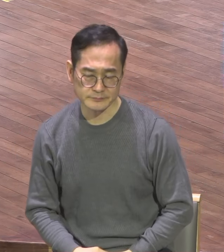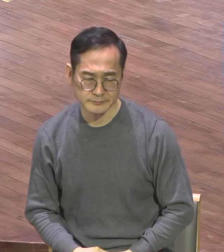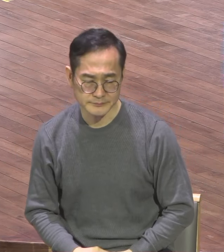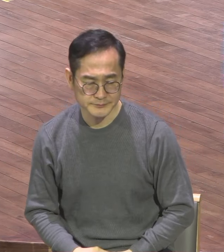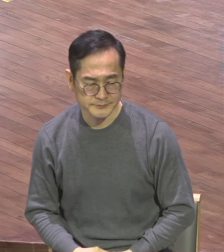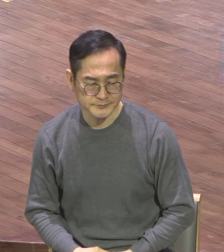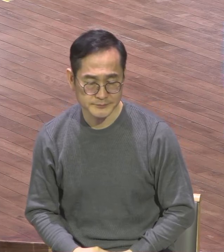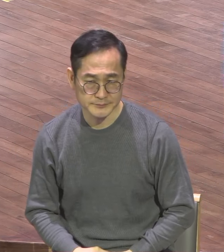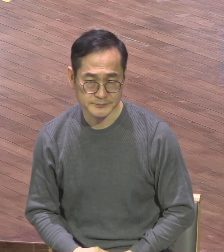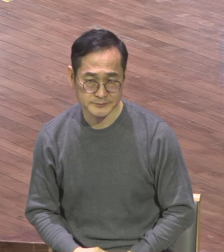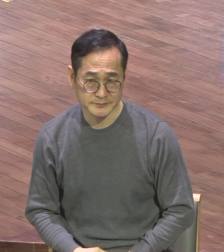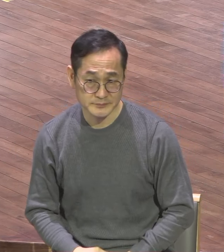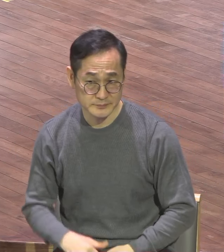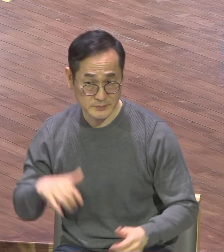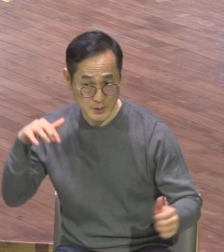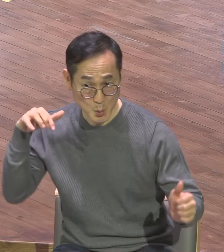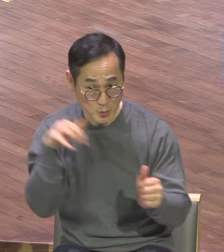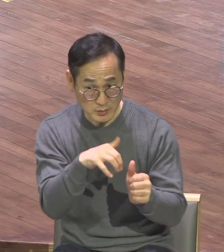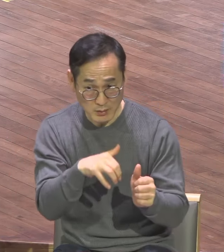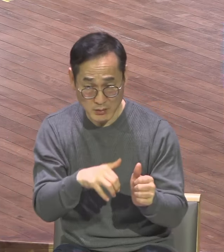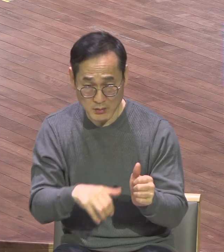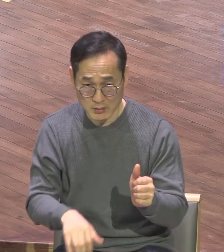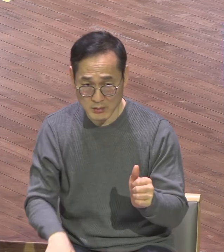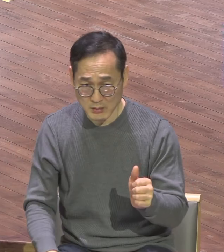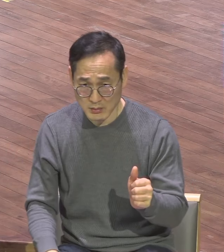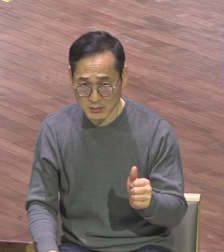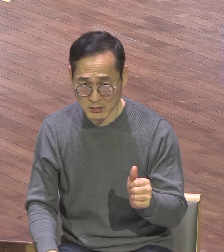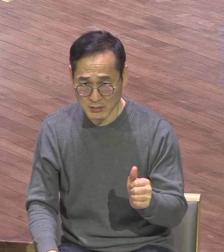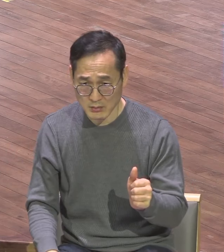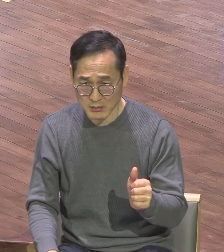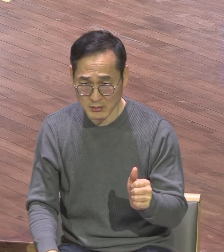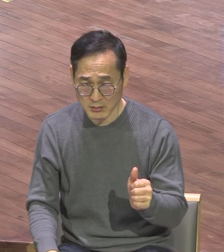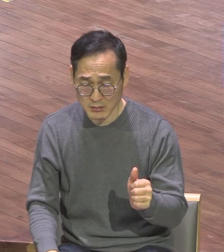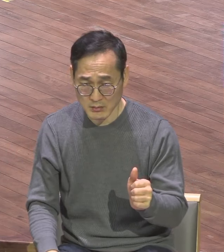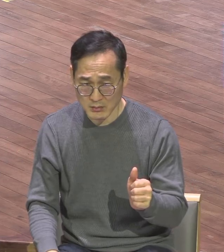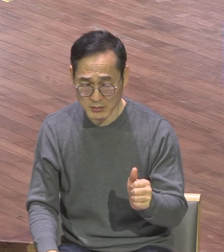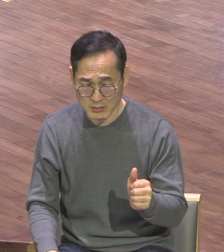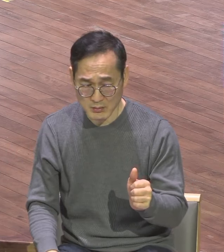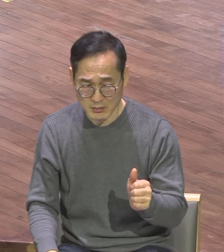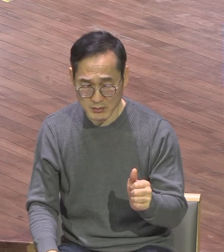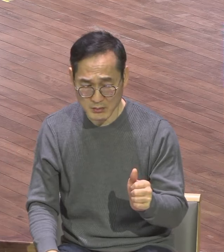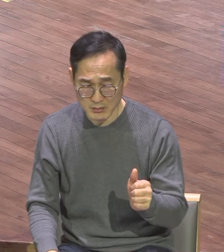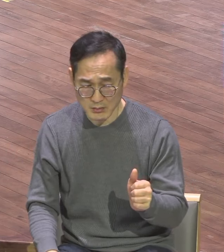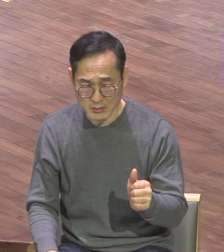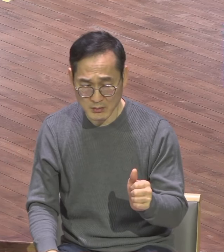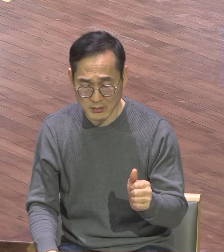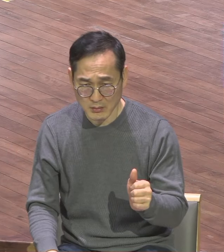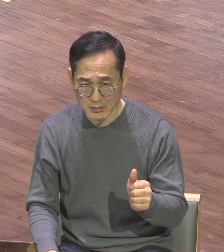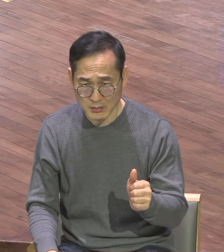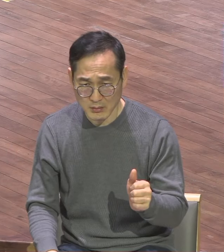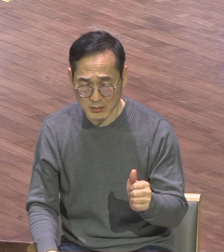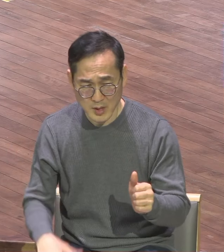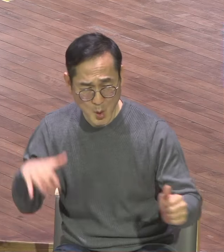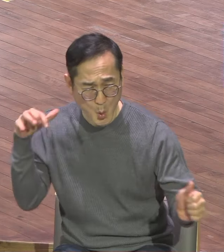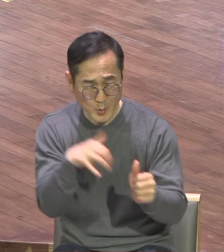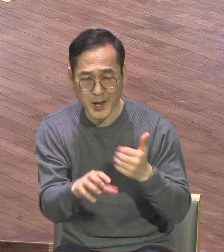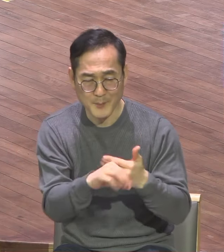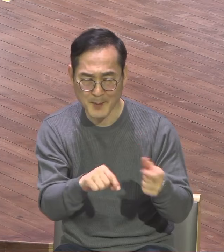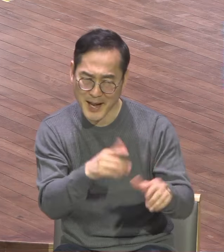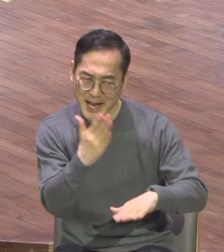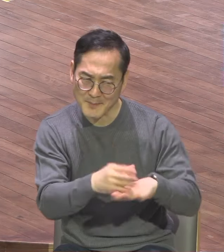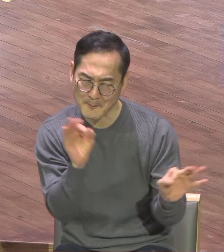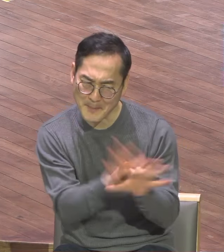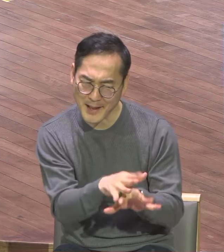때 어떻게 하시든지 뭐요, 사단이 왜 공격합니까? 기쁨과 감사 없도록,